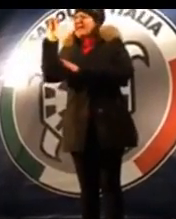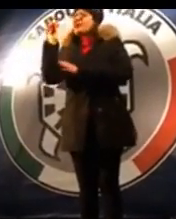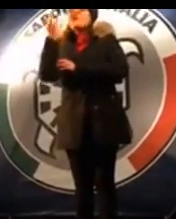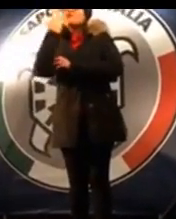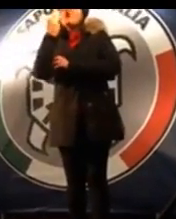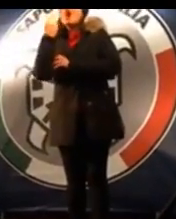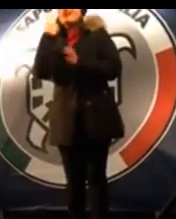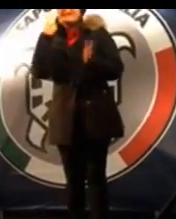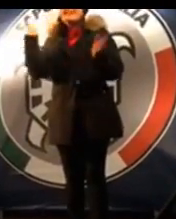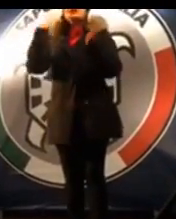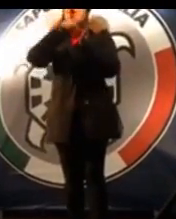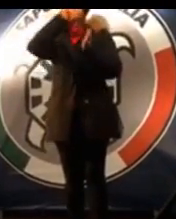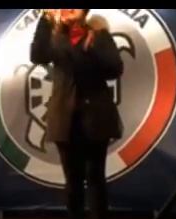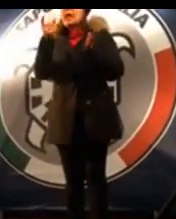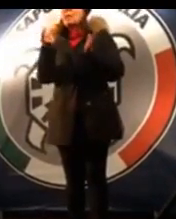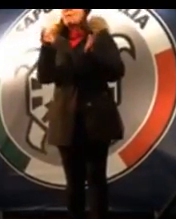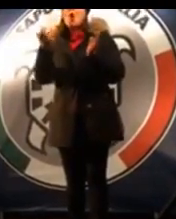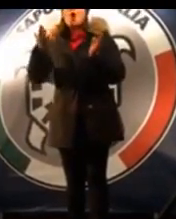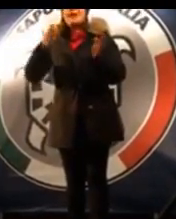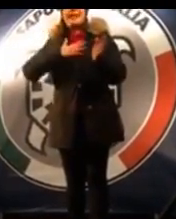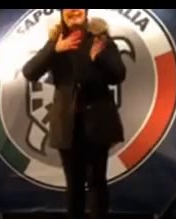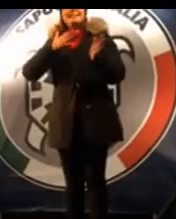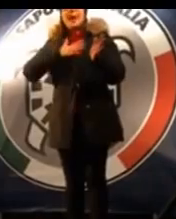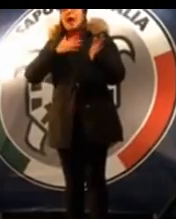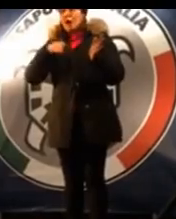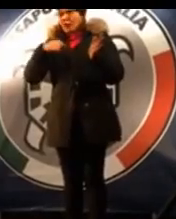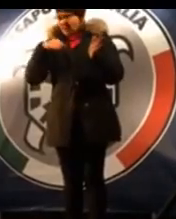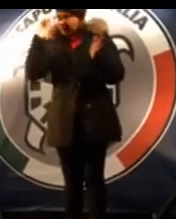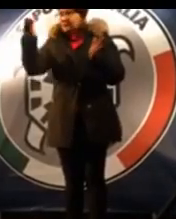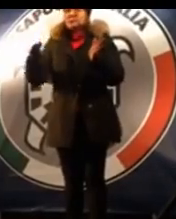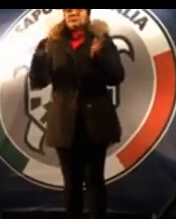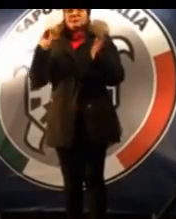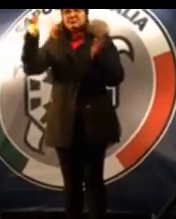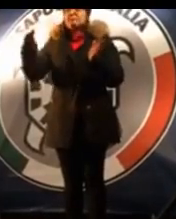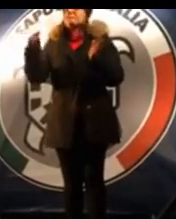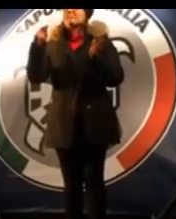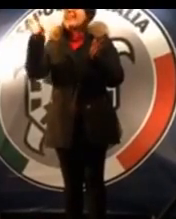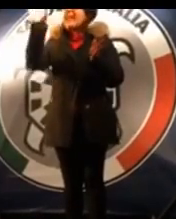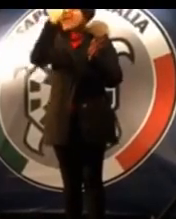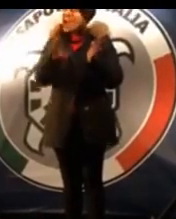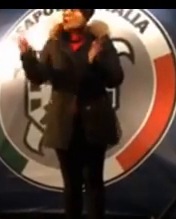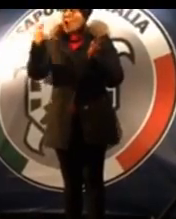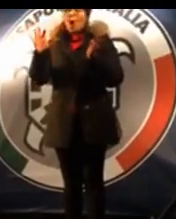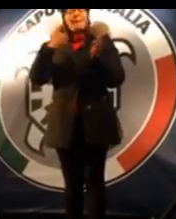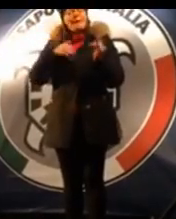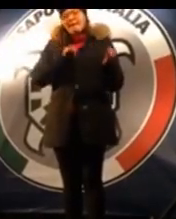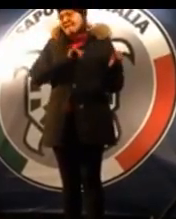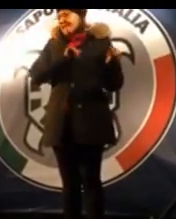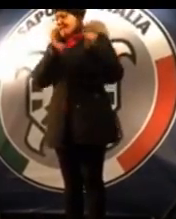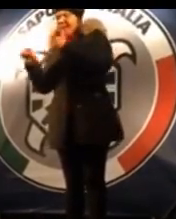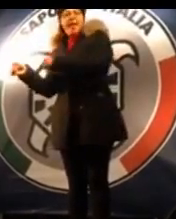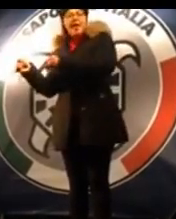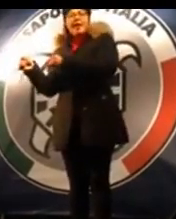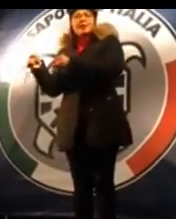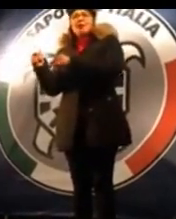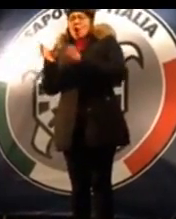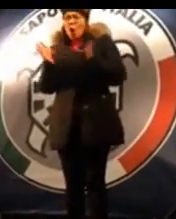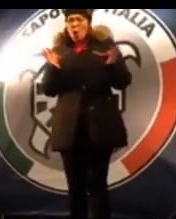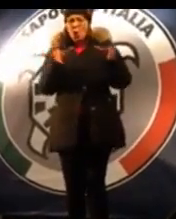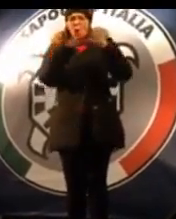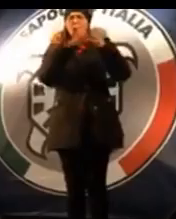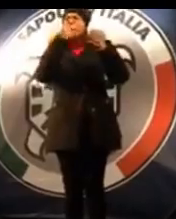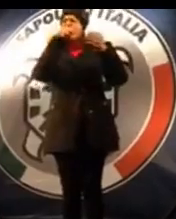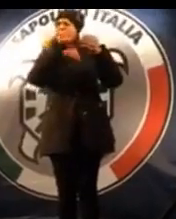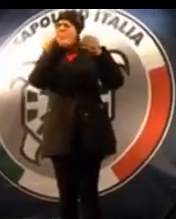moneta, siamo soltanto noi rimasti a pretendere di uscire dall'Unione Europea e di abbandonare quel club di pazzi che sta operando